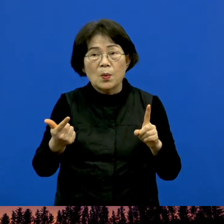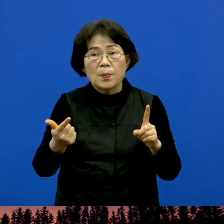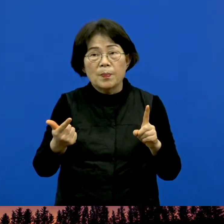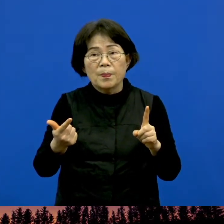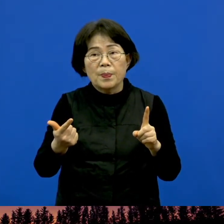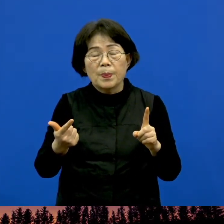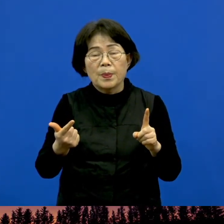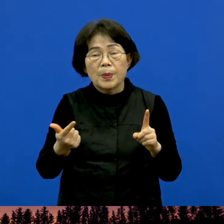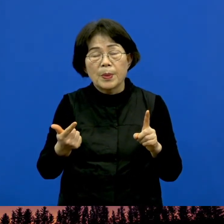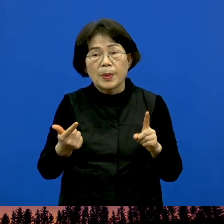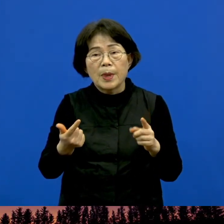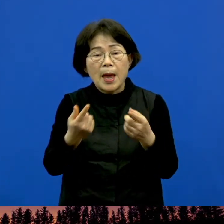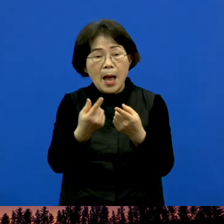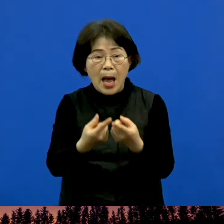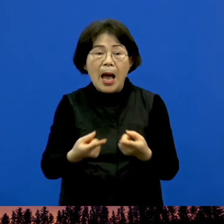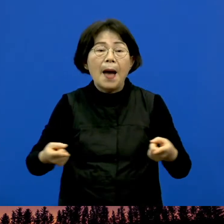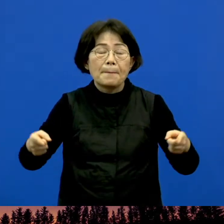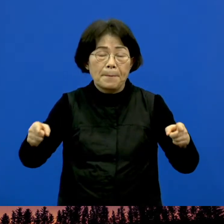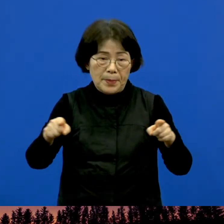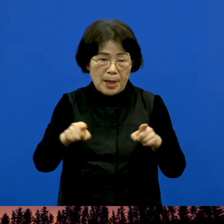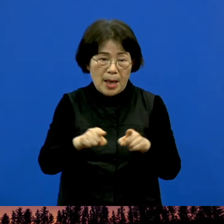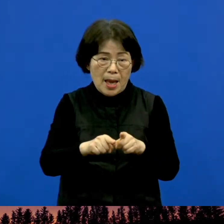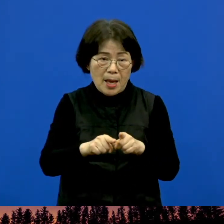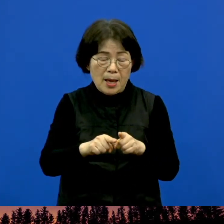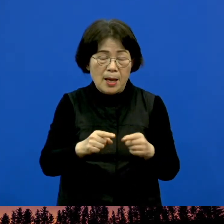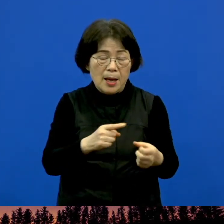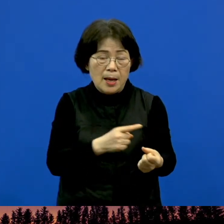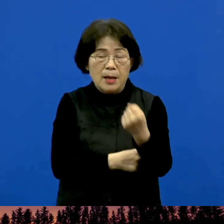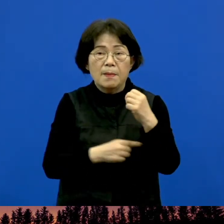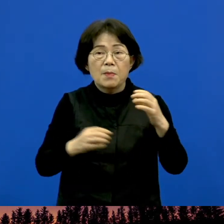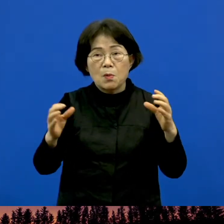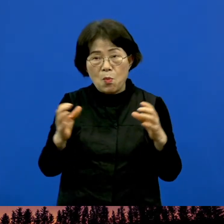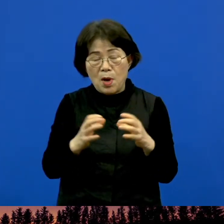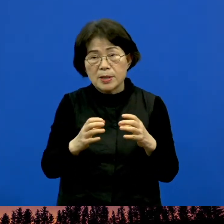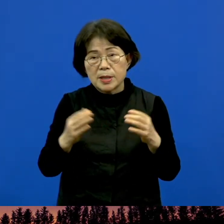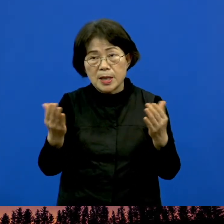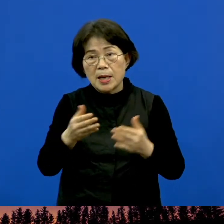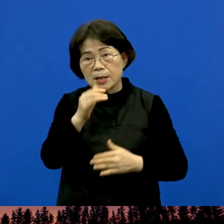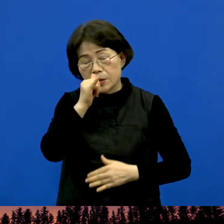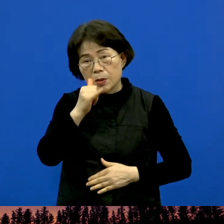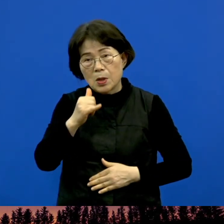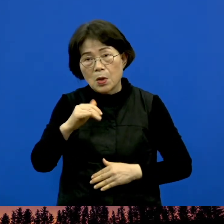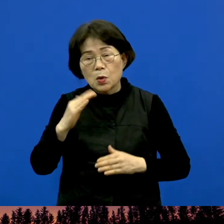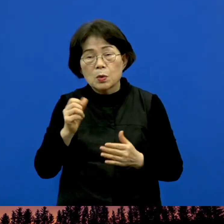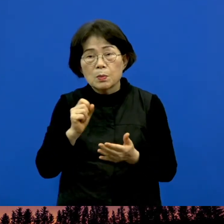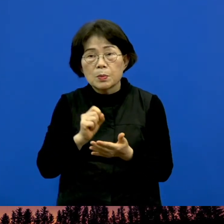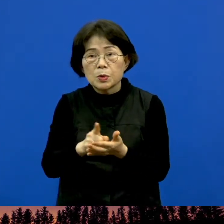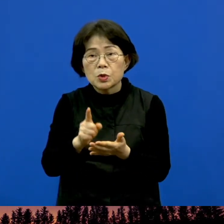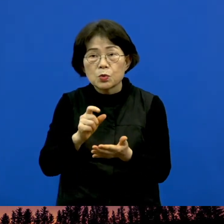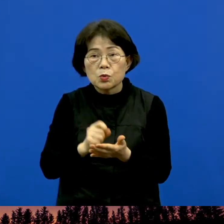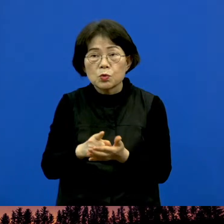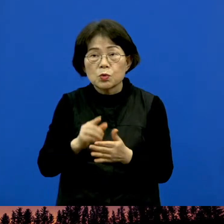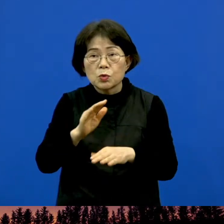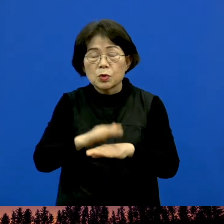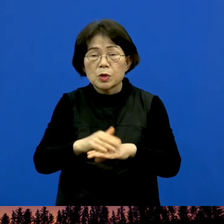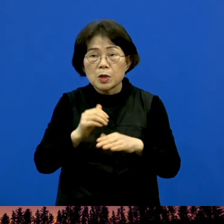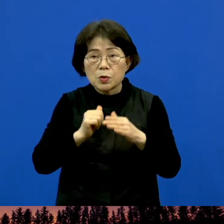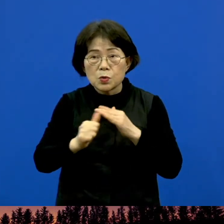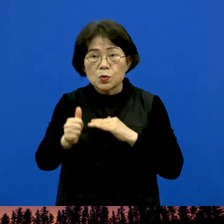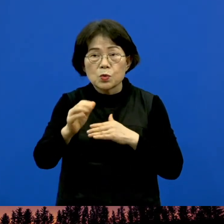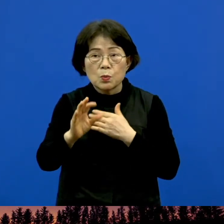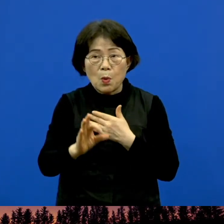드리고로 있을 때 아니라는 거예요. 그렇죠? 요즘 축구 선수 중에 굉장히 유명한 선수 하면